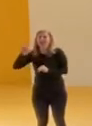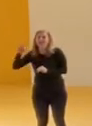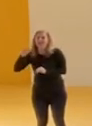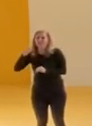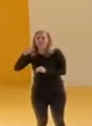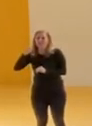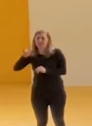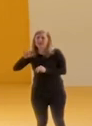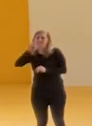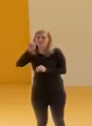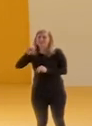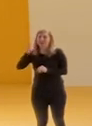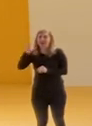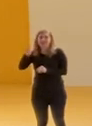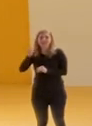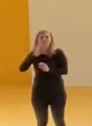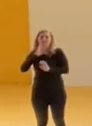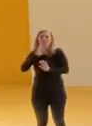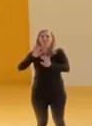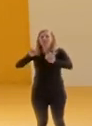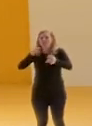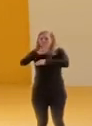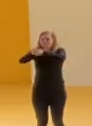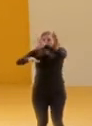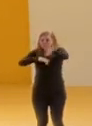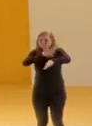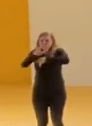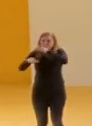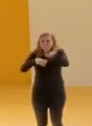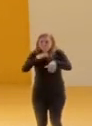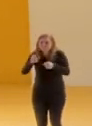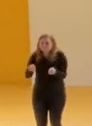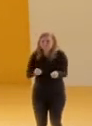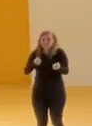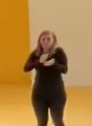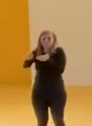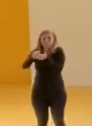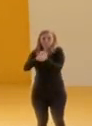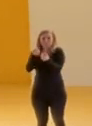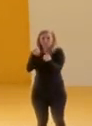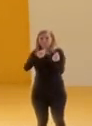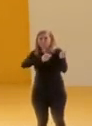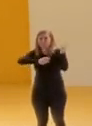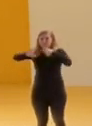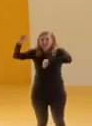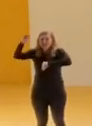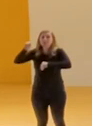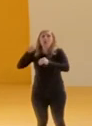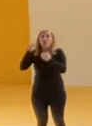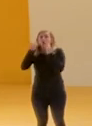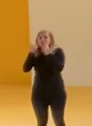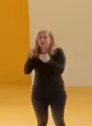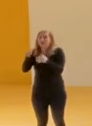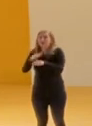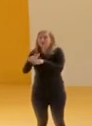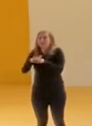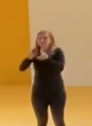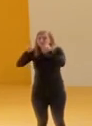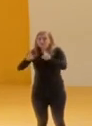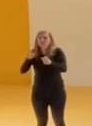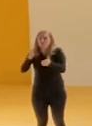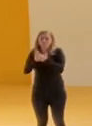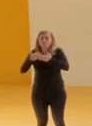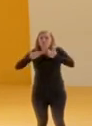po łacinie Abrakadabra z większą podaż pieniądza w momencie gdy wyszliśmy w taki system to otworzyło drzwi do hyperinflacji i dlatego